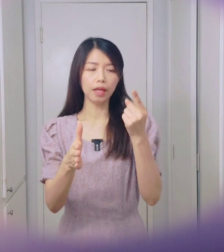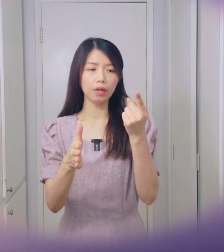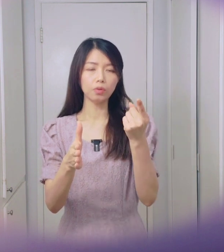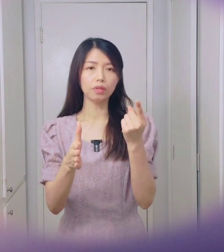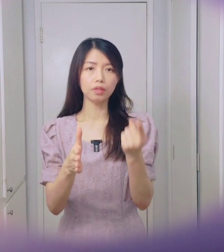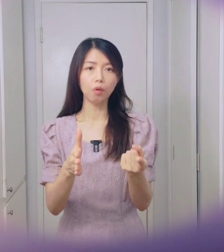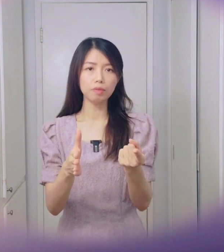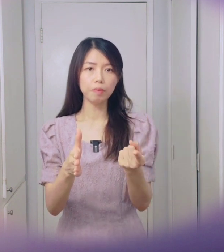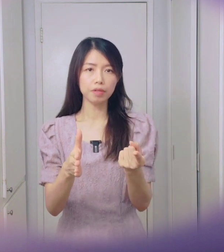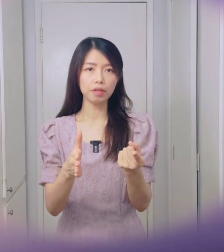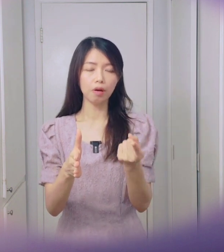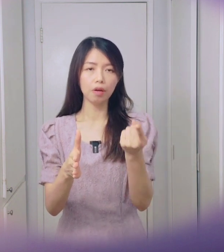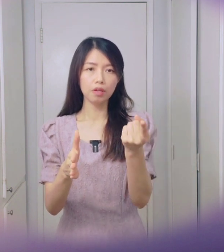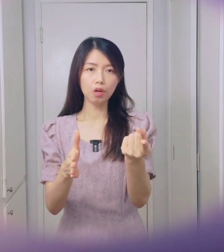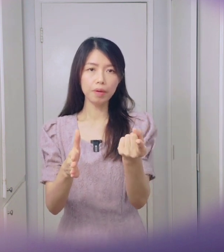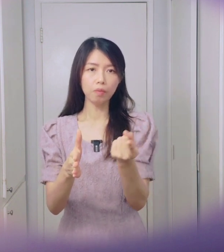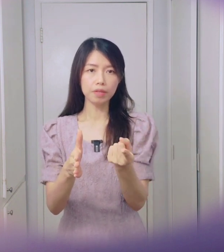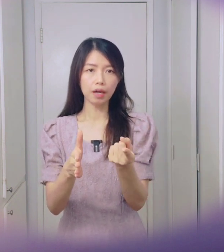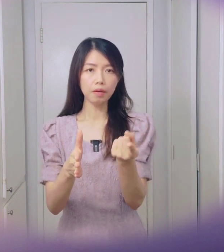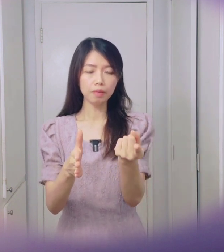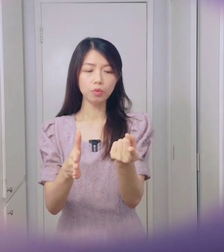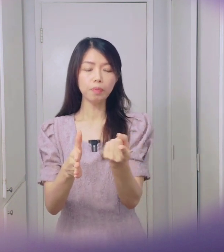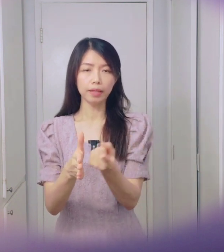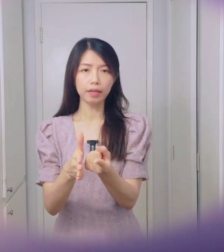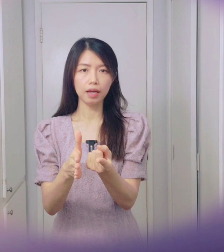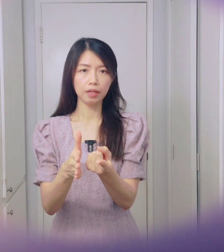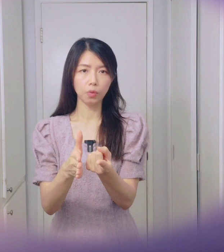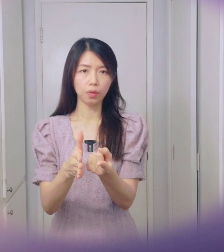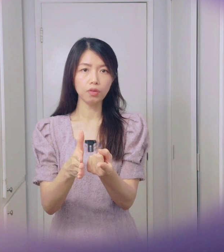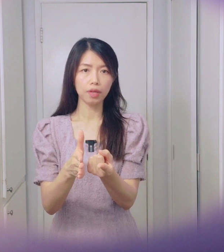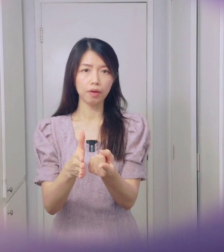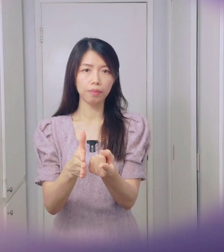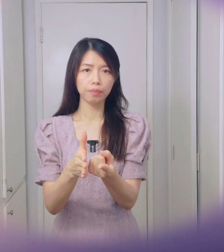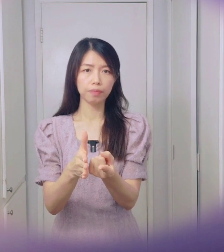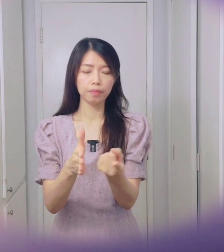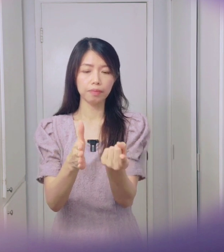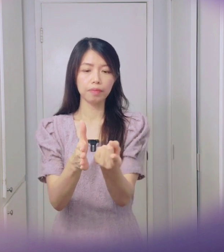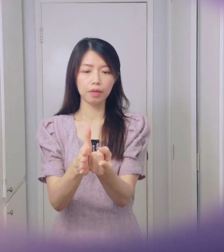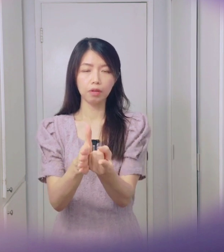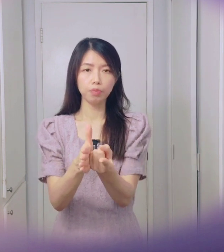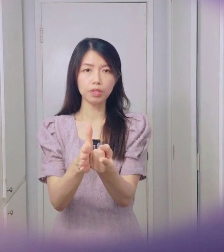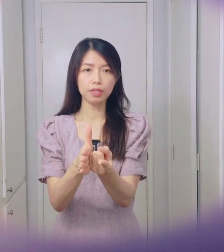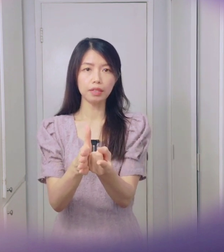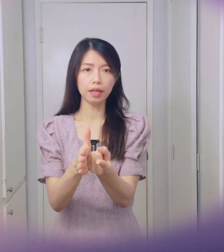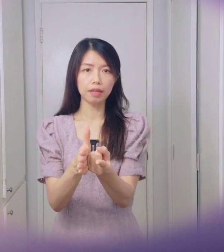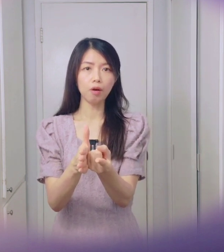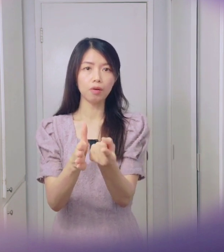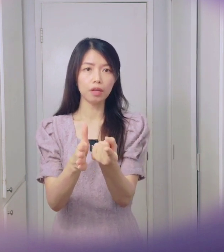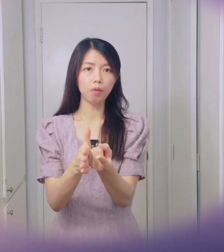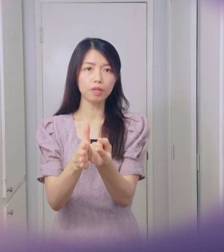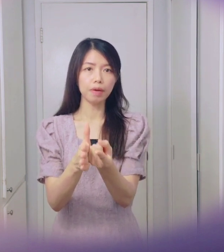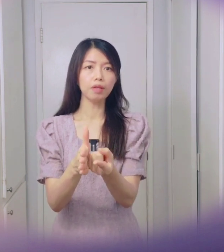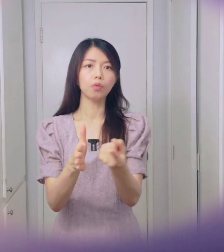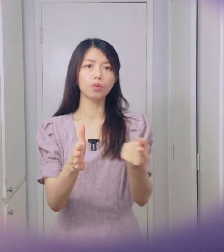해주시고 다른 손은 검지만 펴셔서 처음에 검지가 손바닥이 향하도록 해주세요. 이렇게 붙인 상태에서